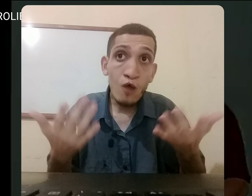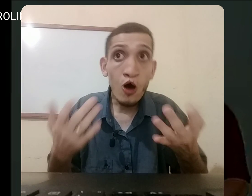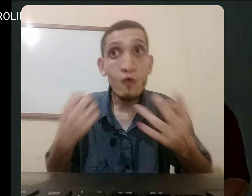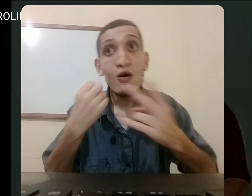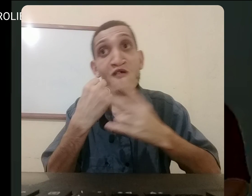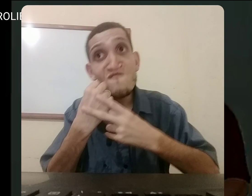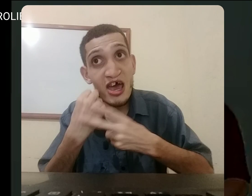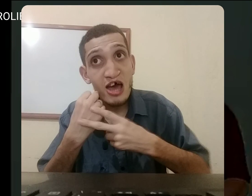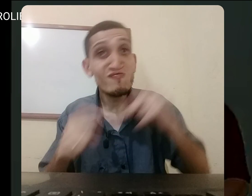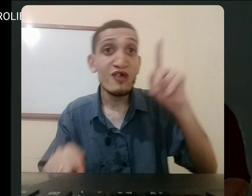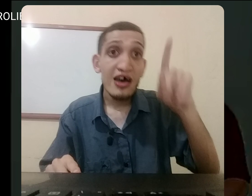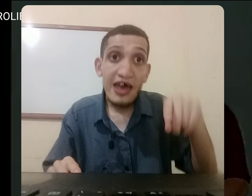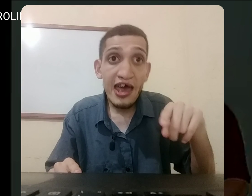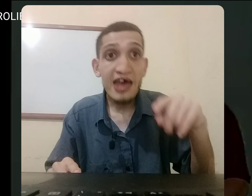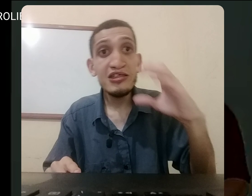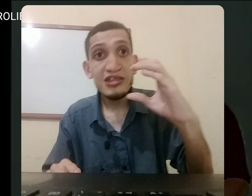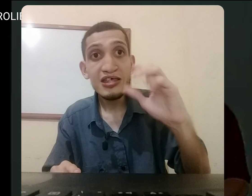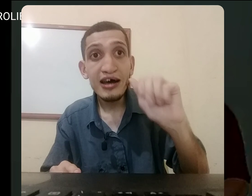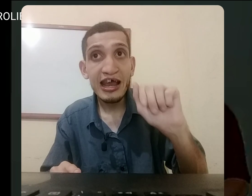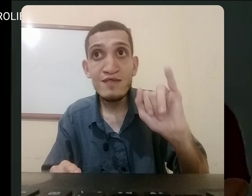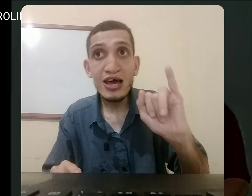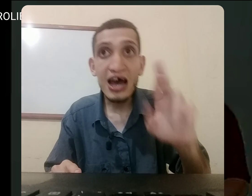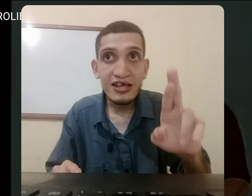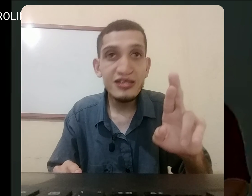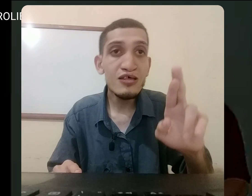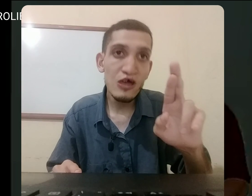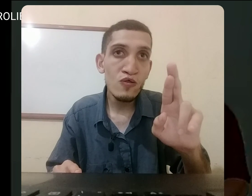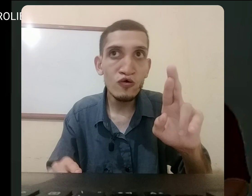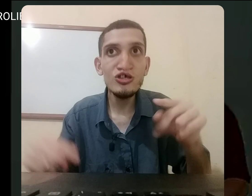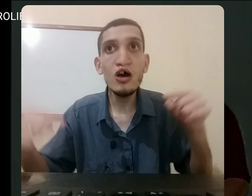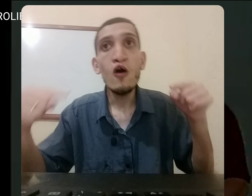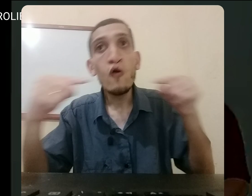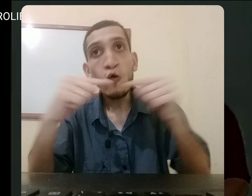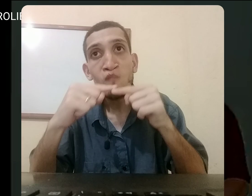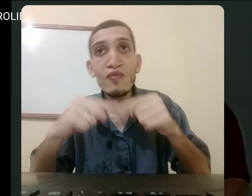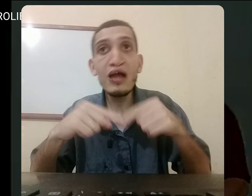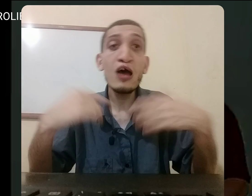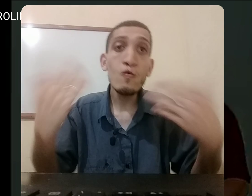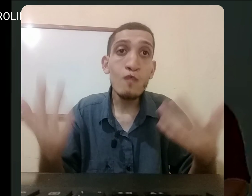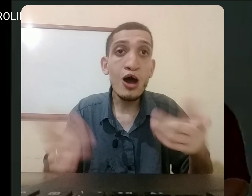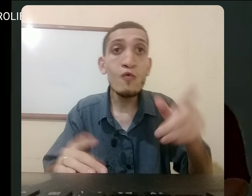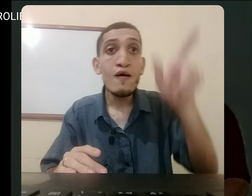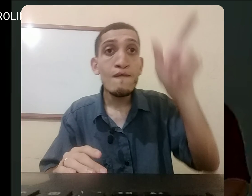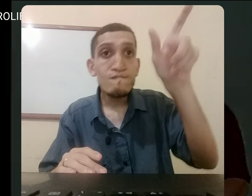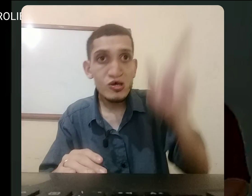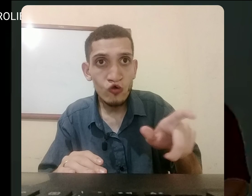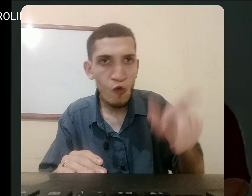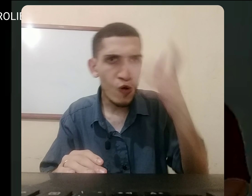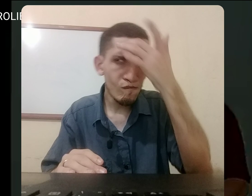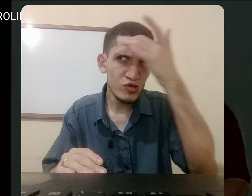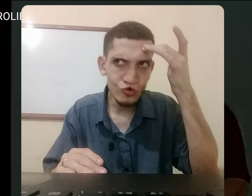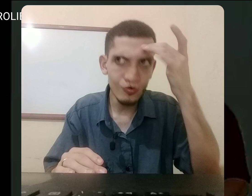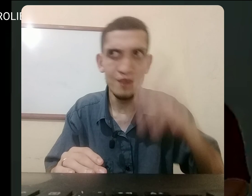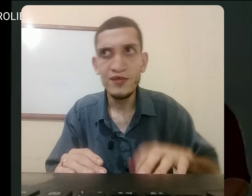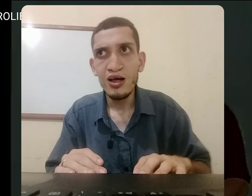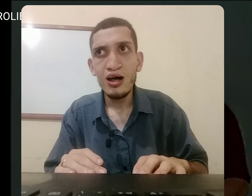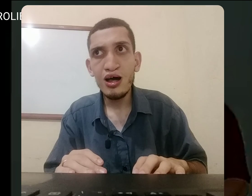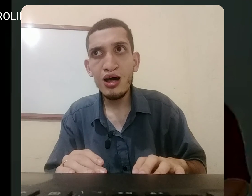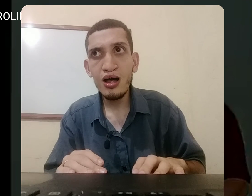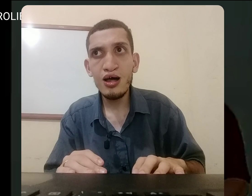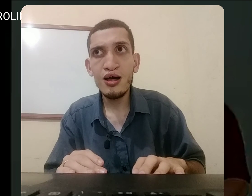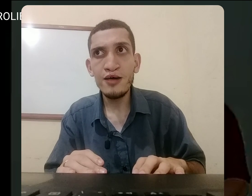ela faz qual verbo é que escreve aí na teologia, ou minar qual pessoa ou pessoa.